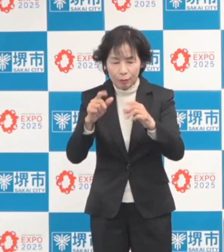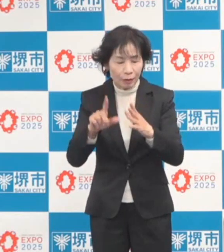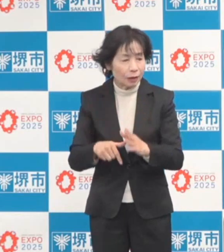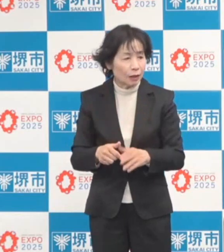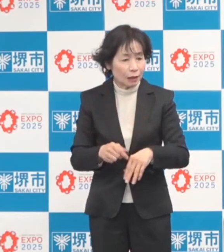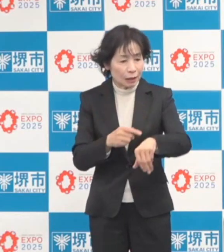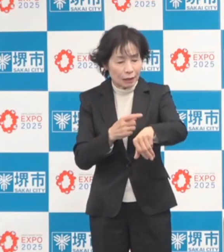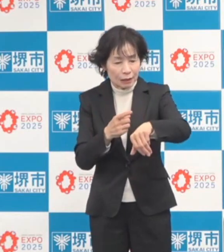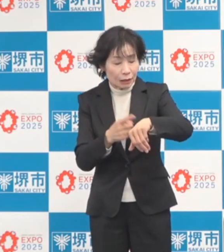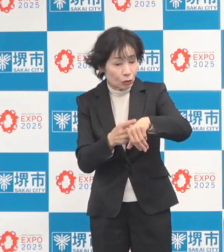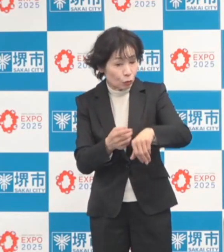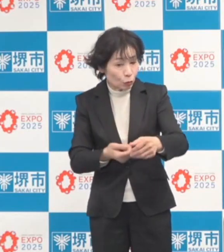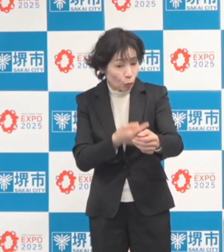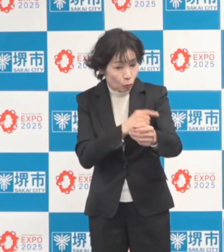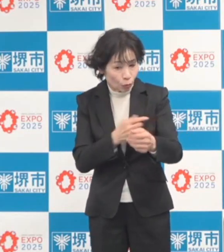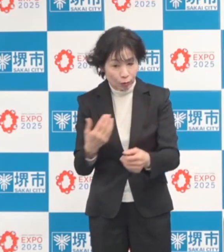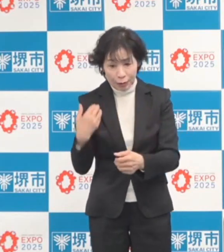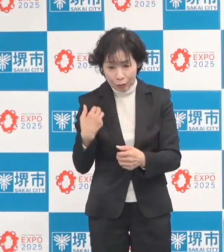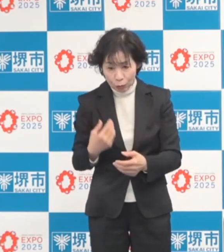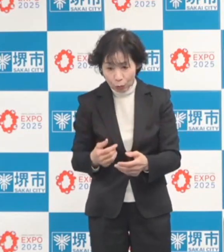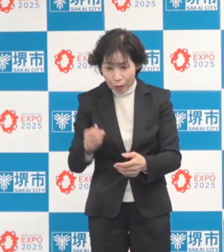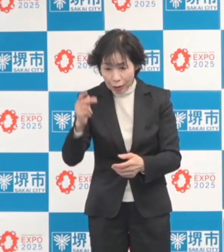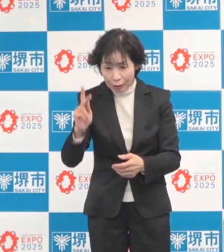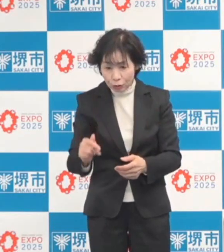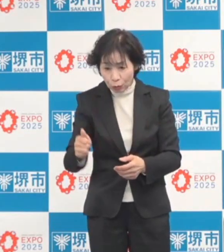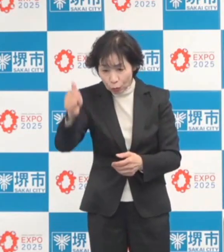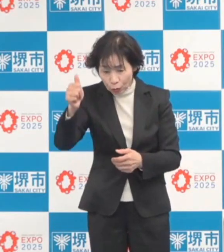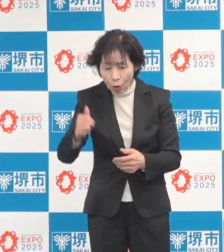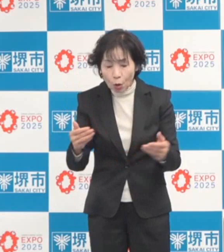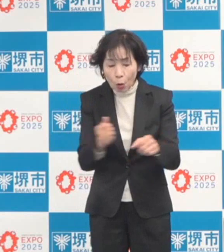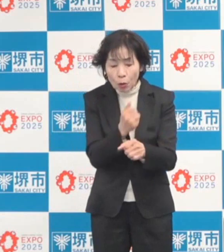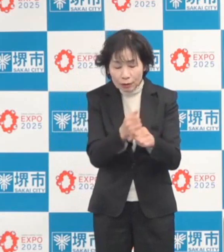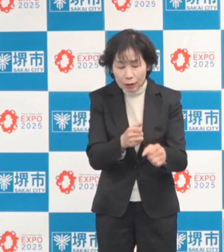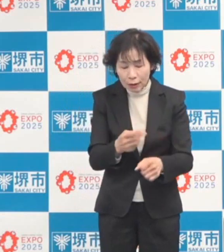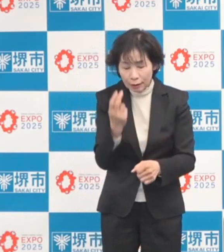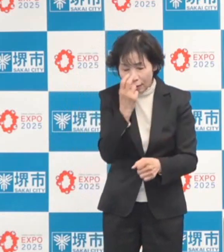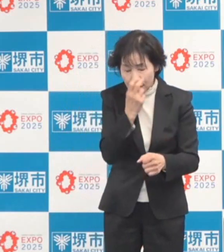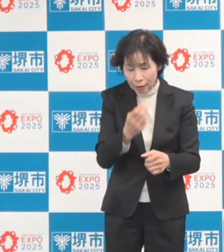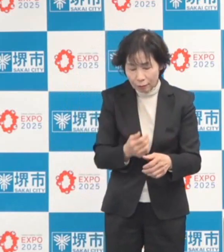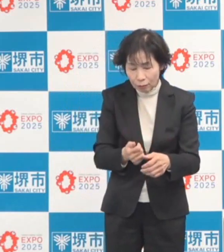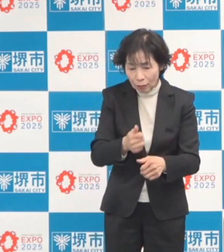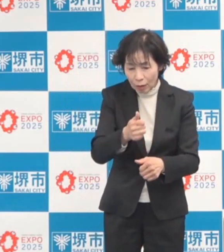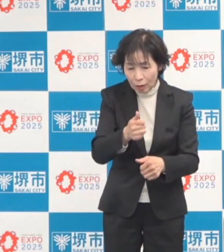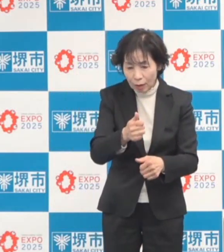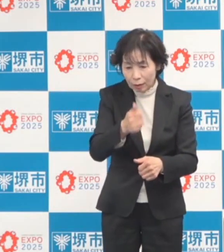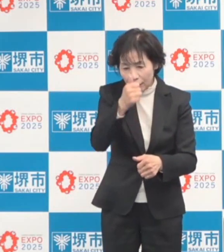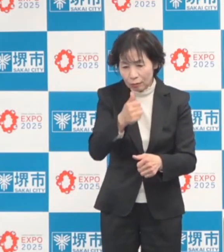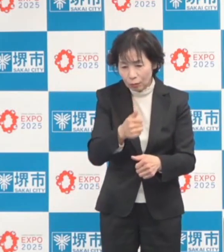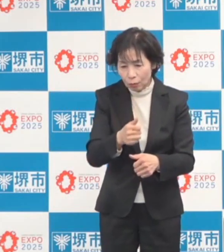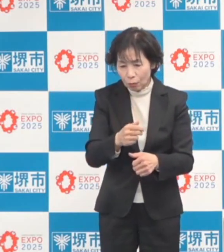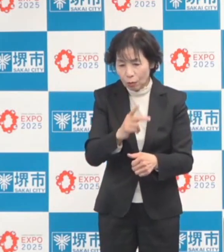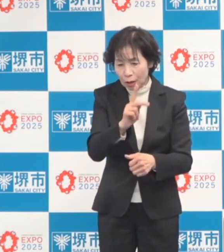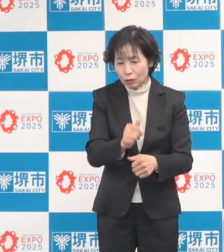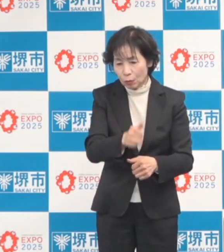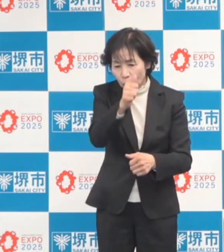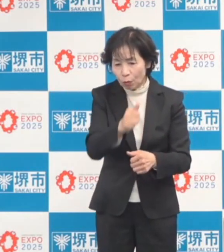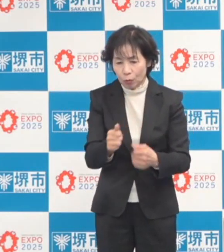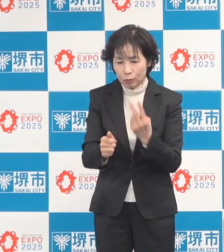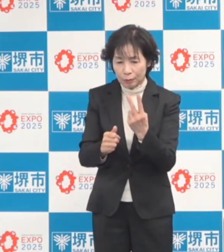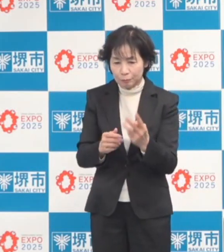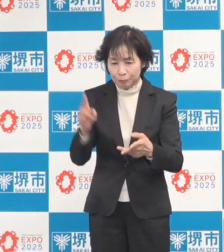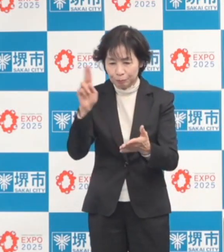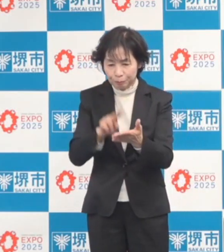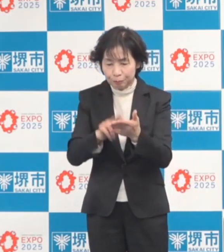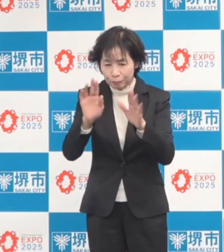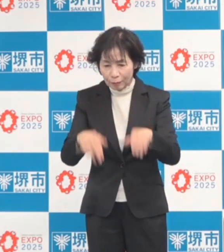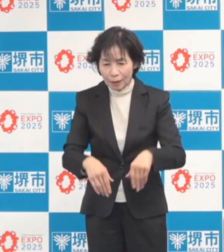力強化担当課長と工事検査担当課長を配置をいたします。上下水道事